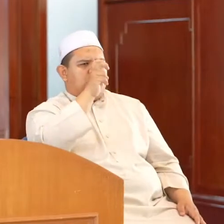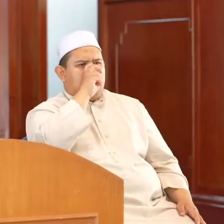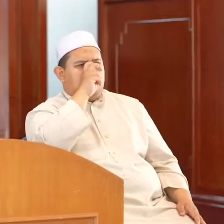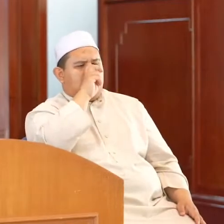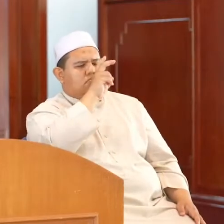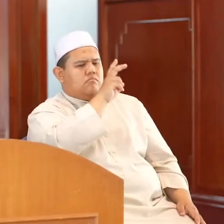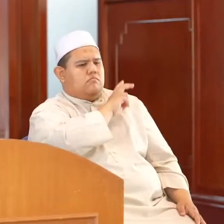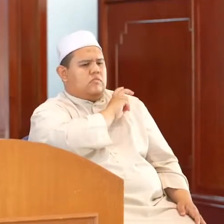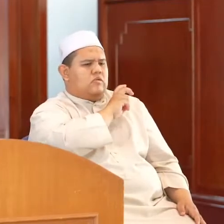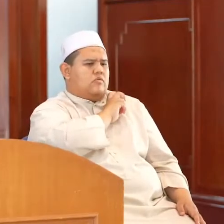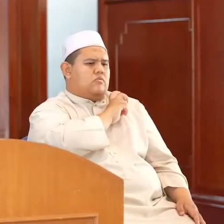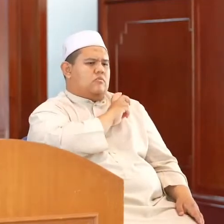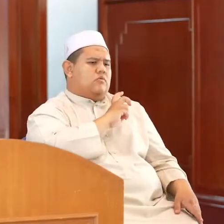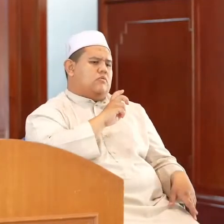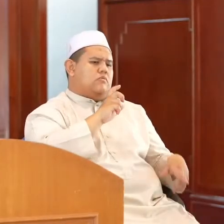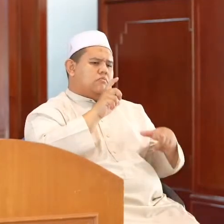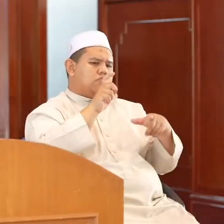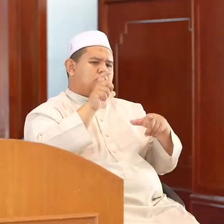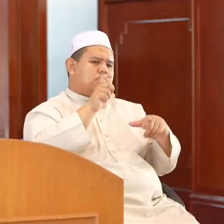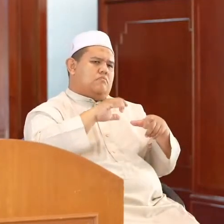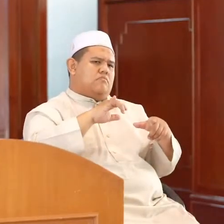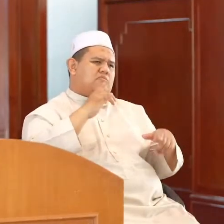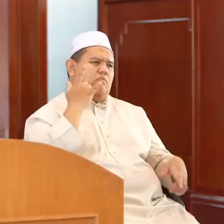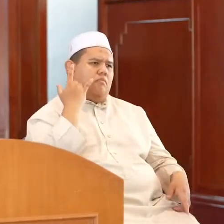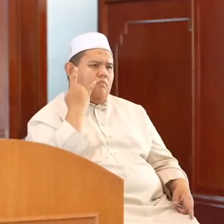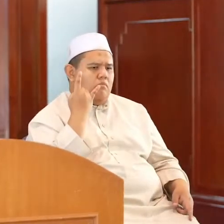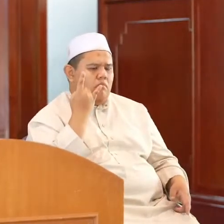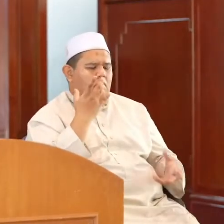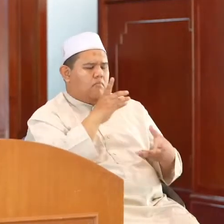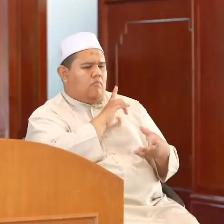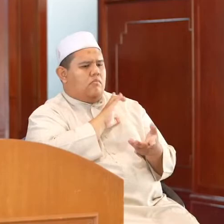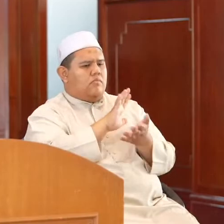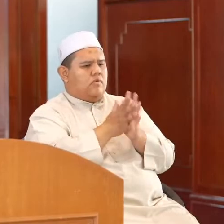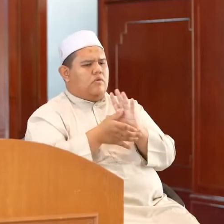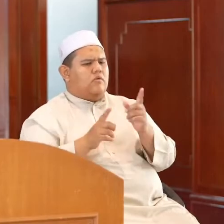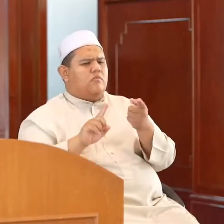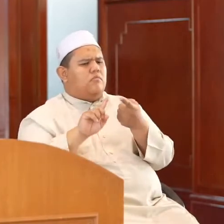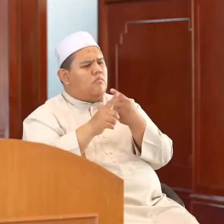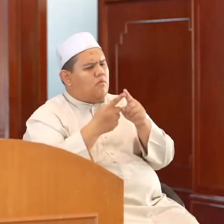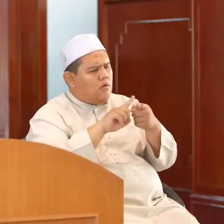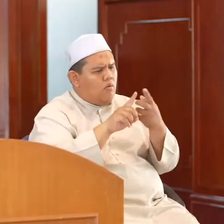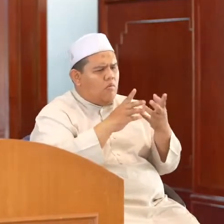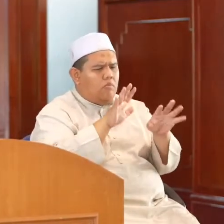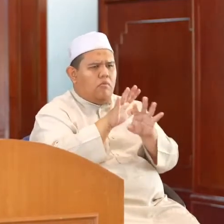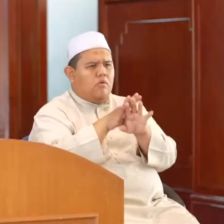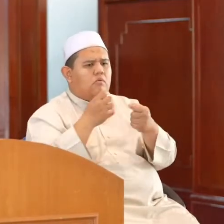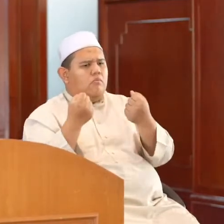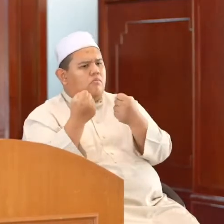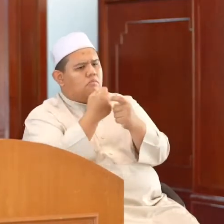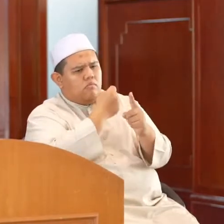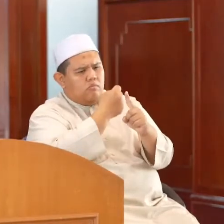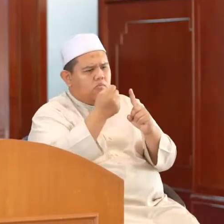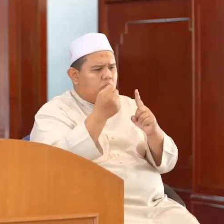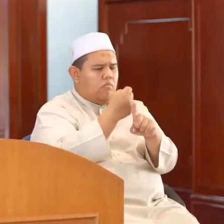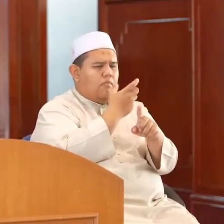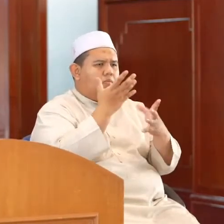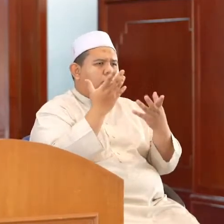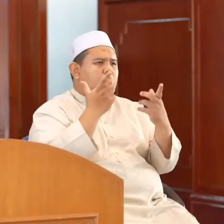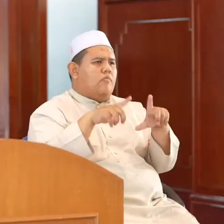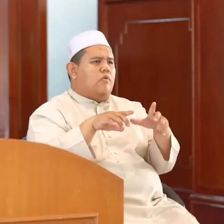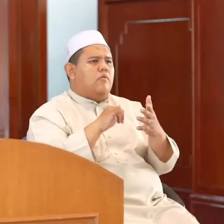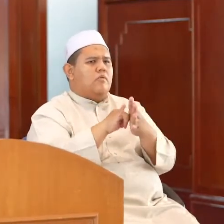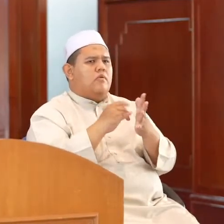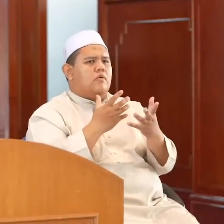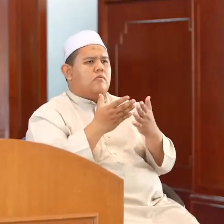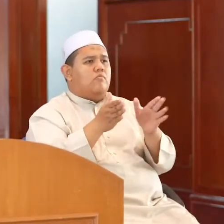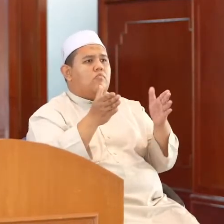jadi kepala gangster. Jadi dia berkawan, dia bertumbuk, dia macam-macam ni, dia mula dah